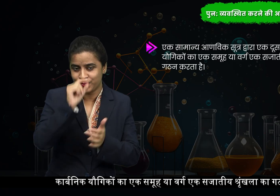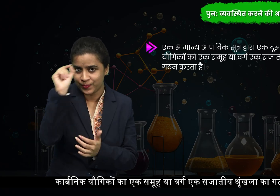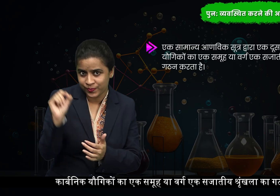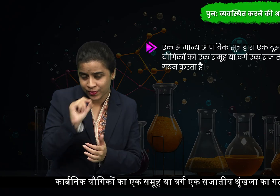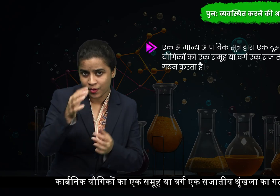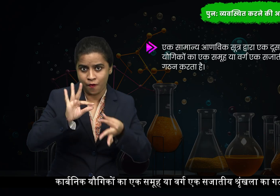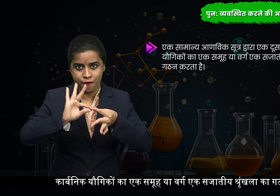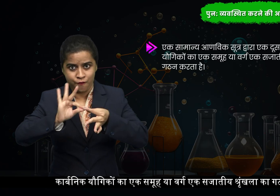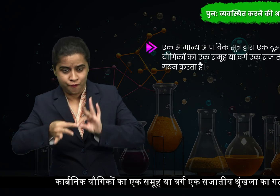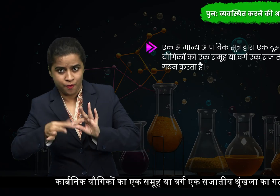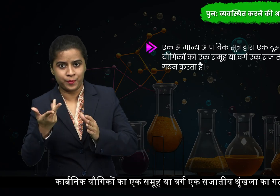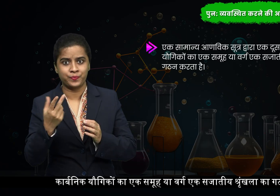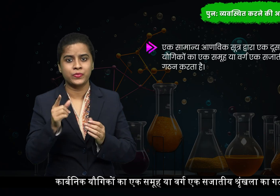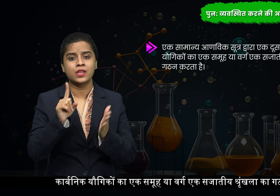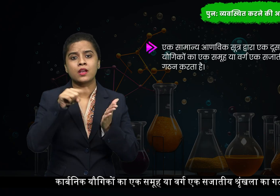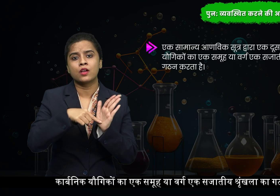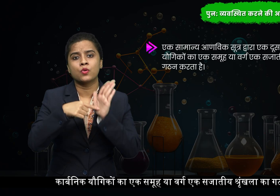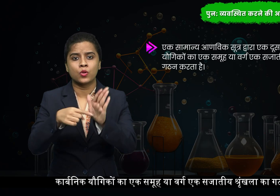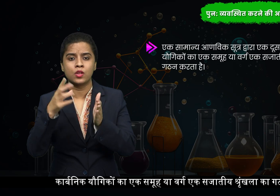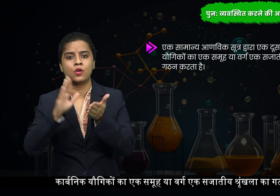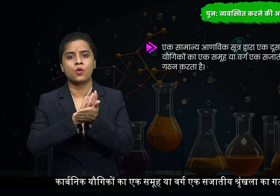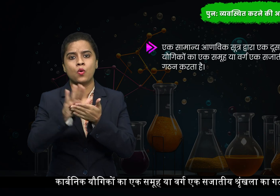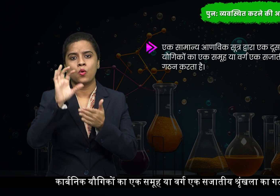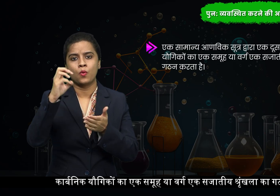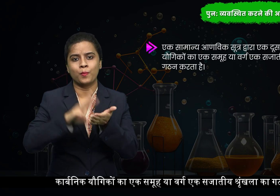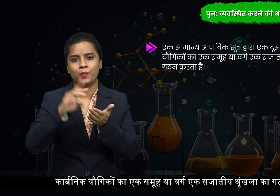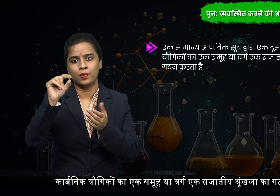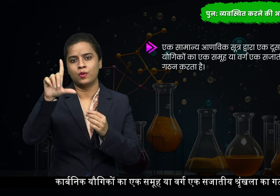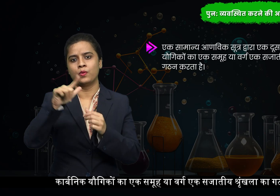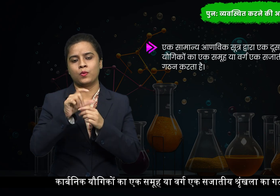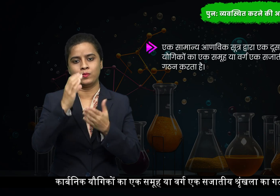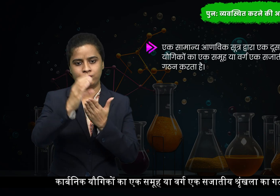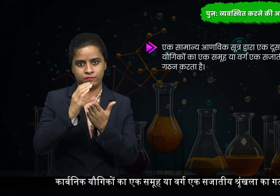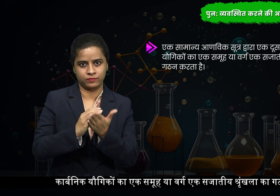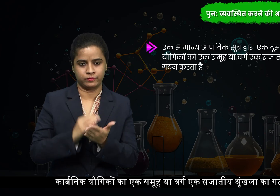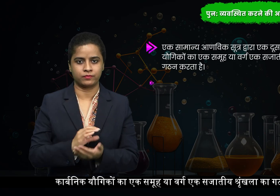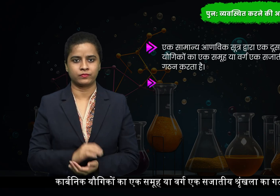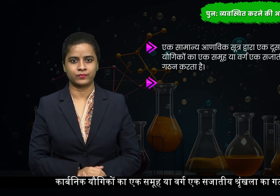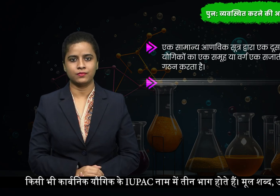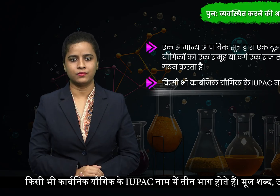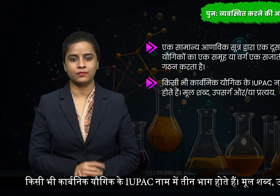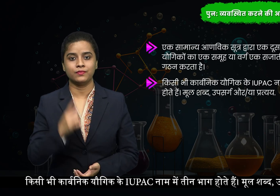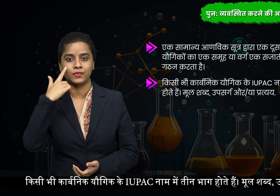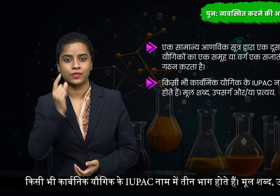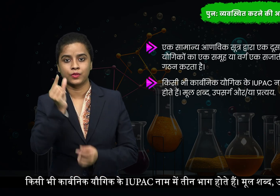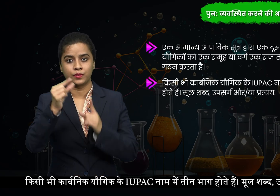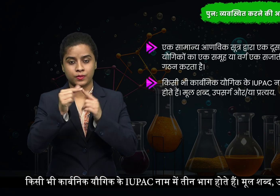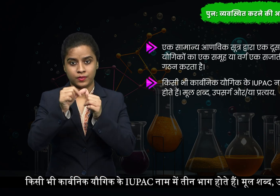एक समूह या वर्ग एक सजातीय श्रृंखला का गठन करता है। किसी भी कार्बनिक